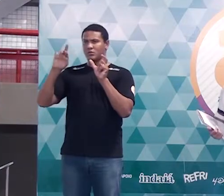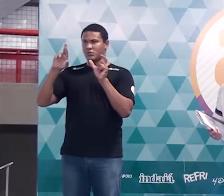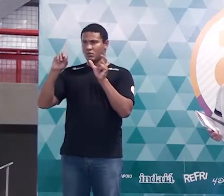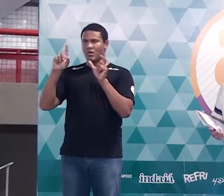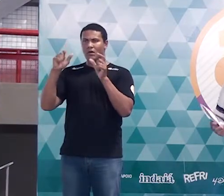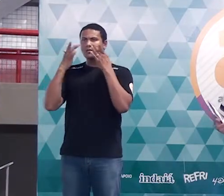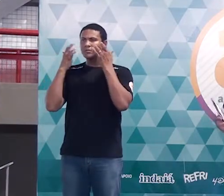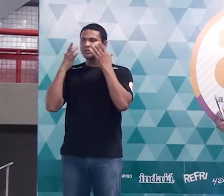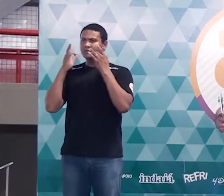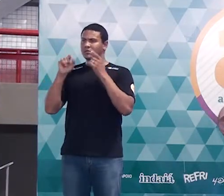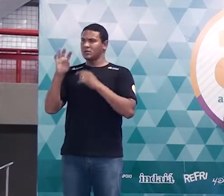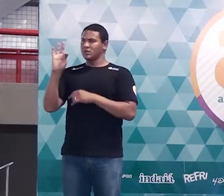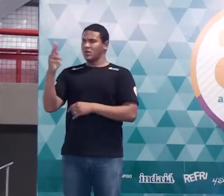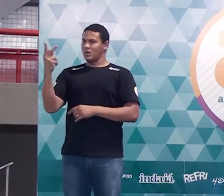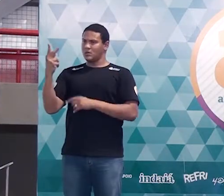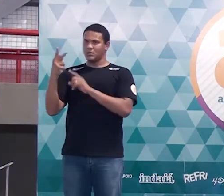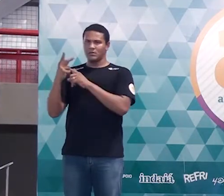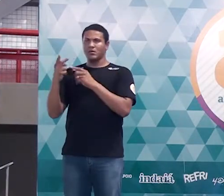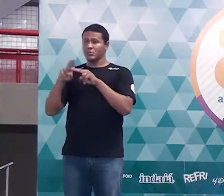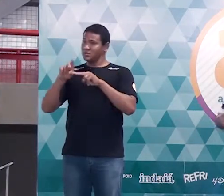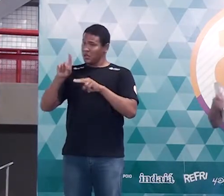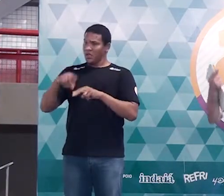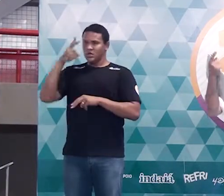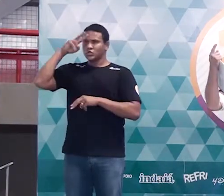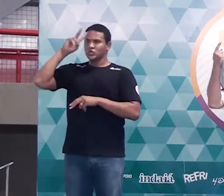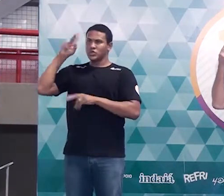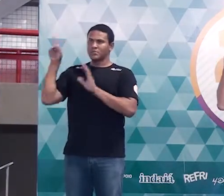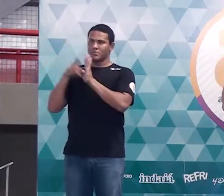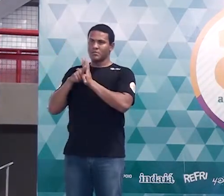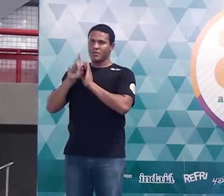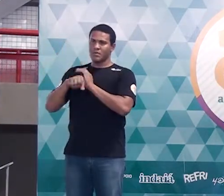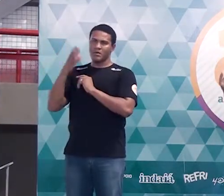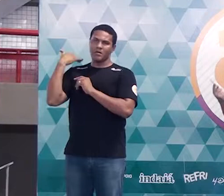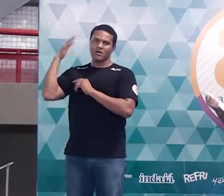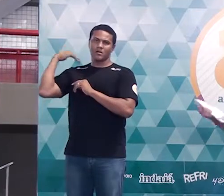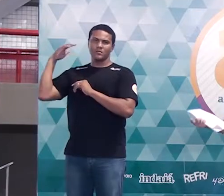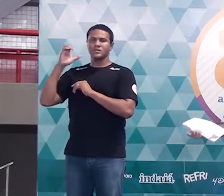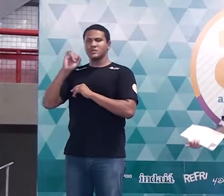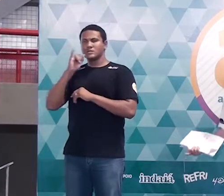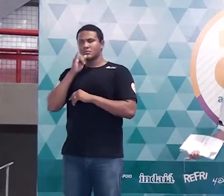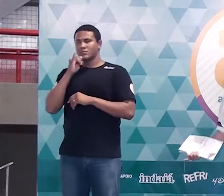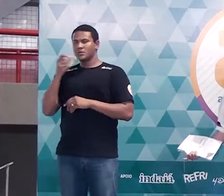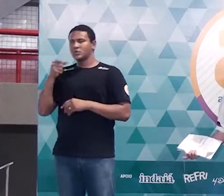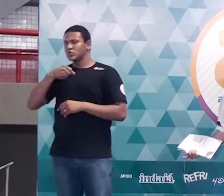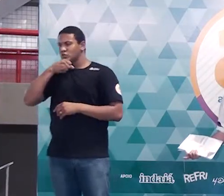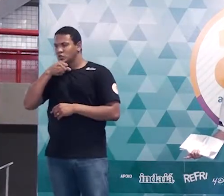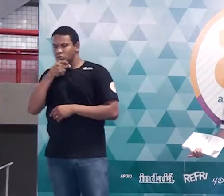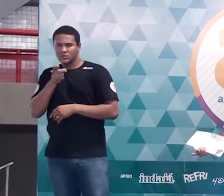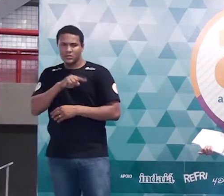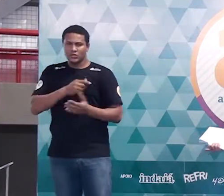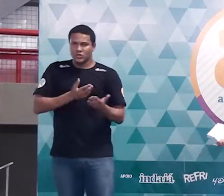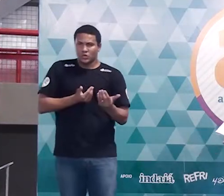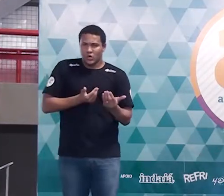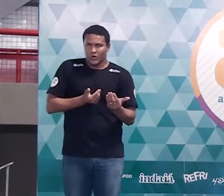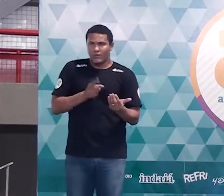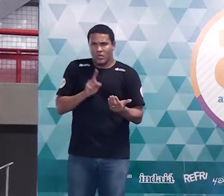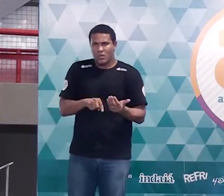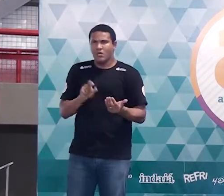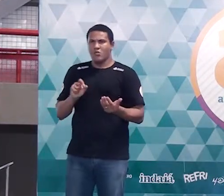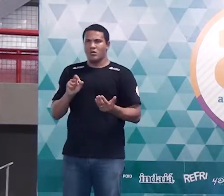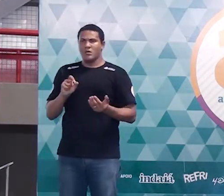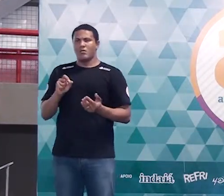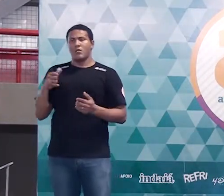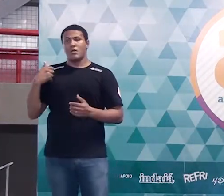aí é uma variedade histórica. Quando é uma pessoa mais velha com uma pessoa mais nova, é uma